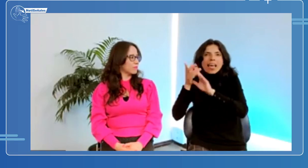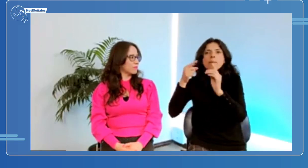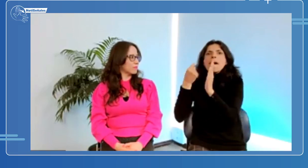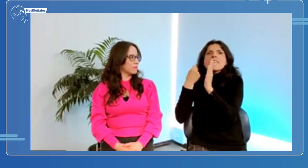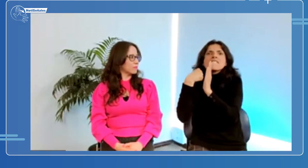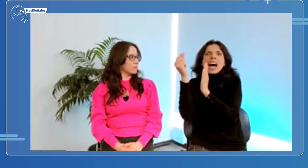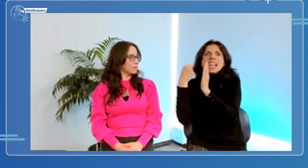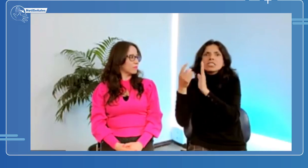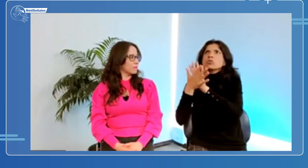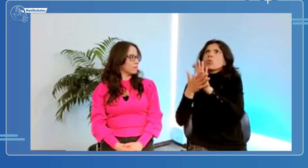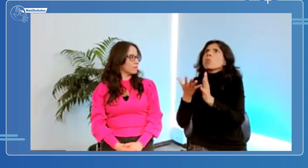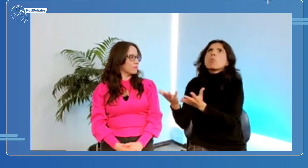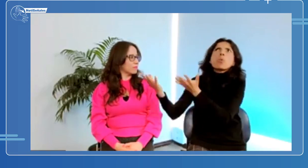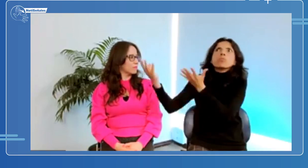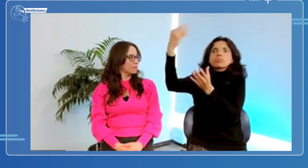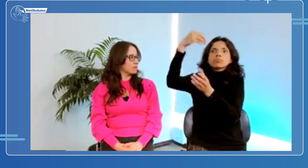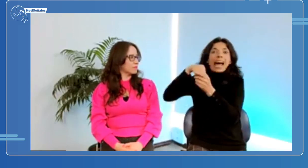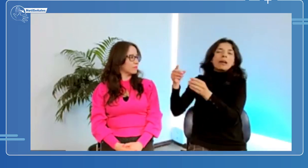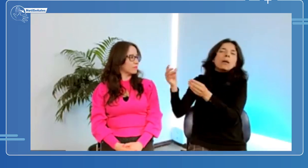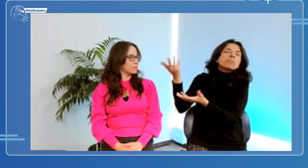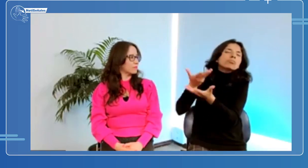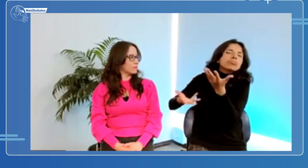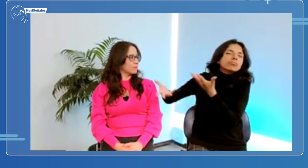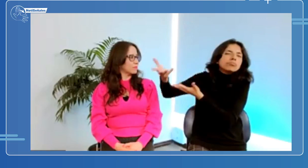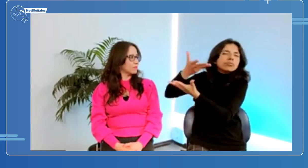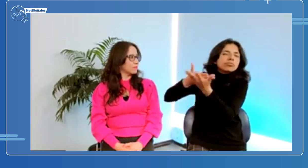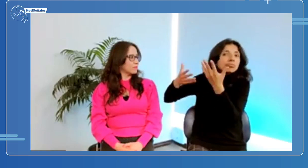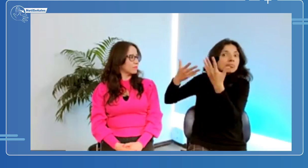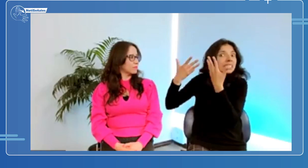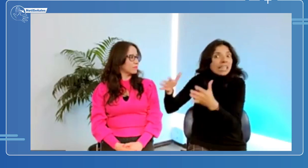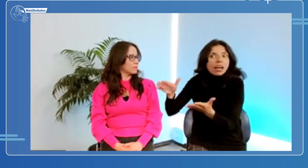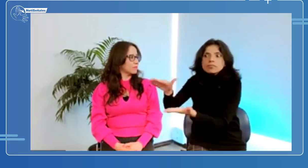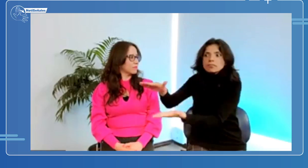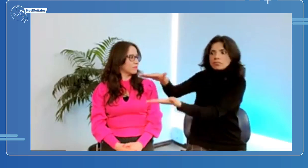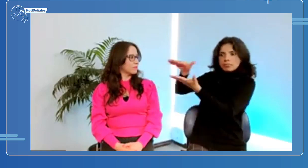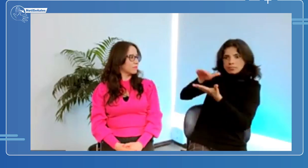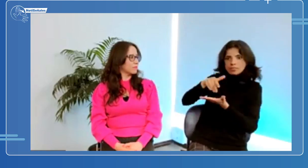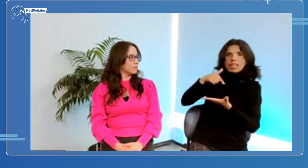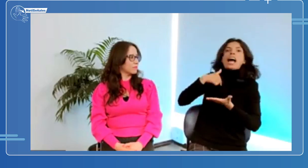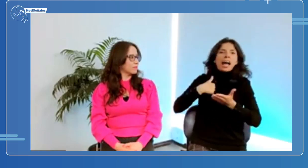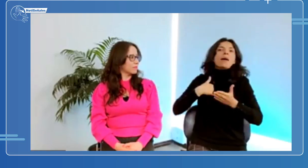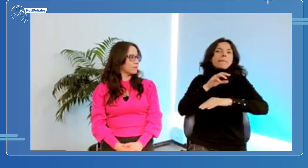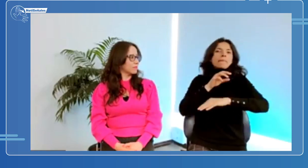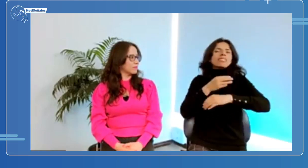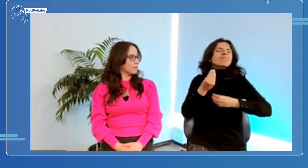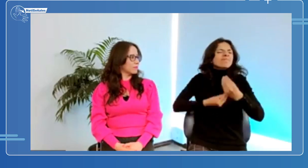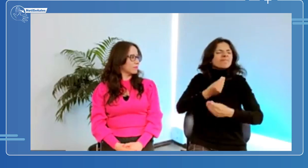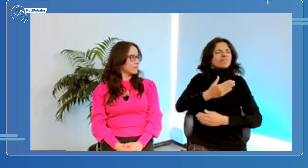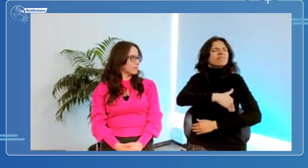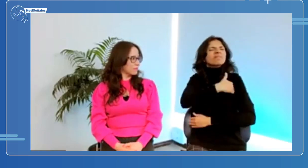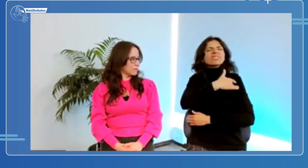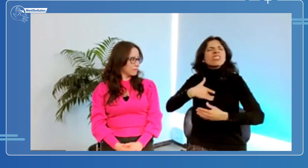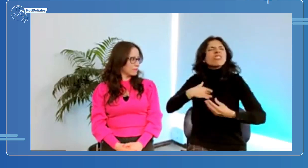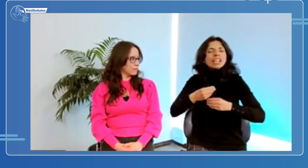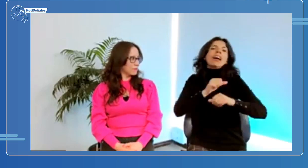neologismos, de estas nuevas señas, tener esa validación a nivel nacional. Ellos hicieron este proceso y nos entregaron